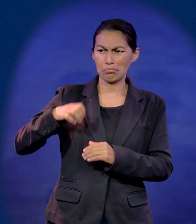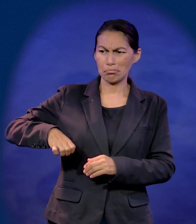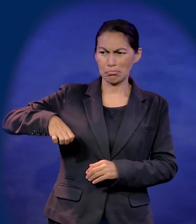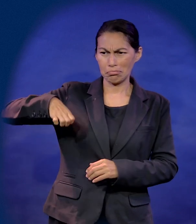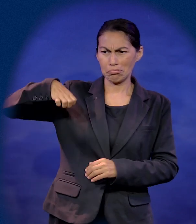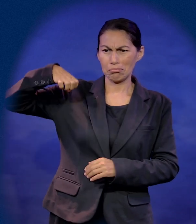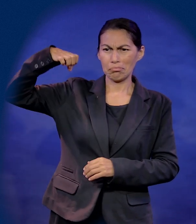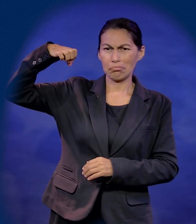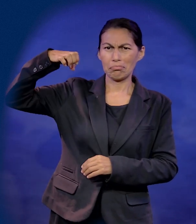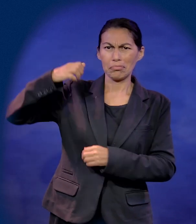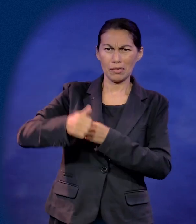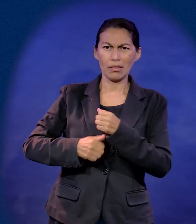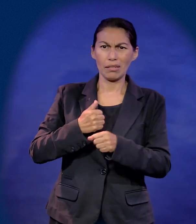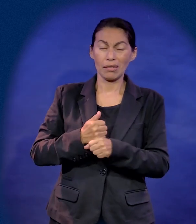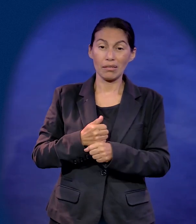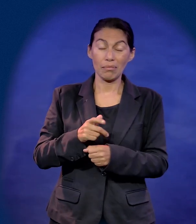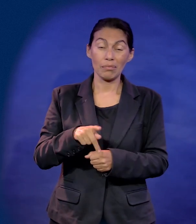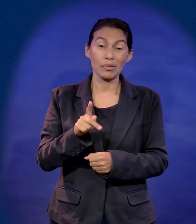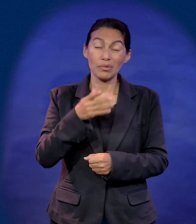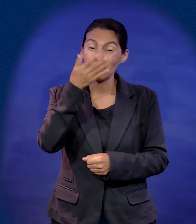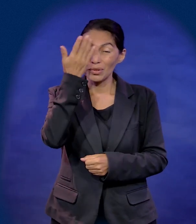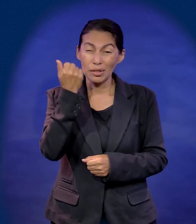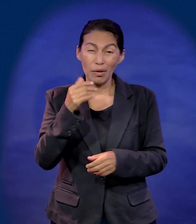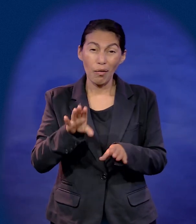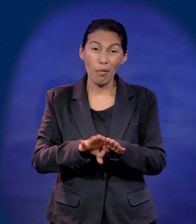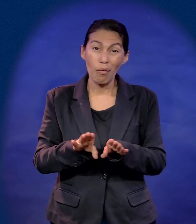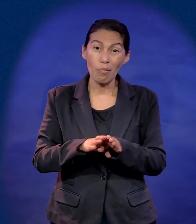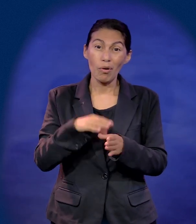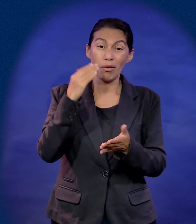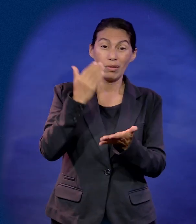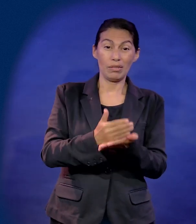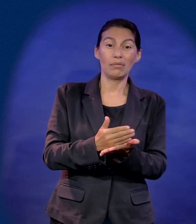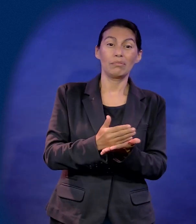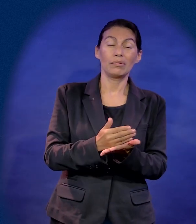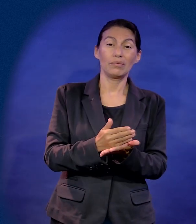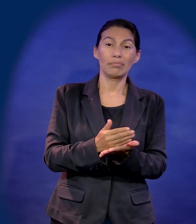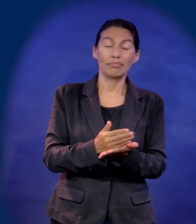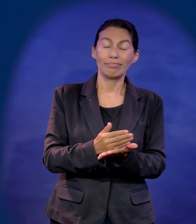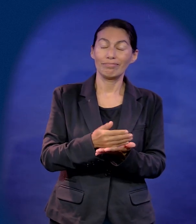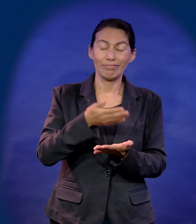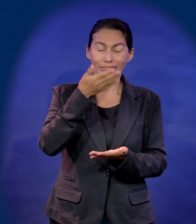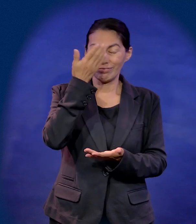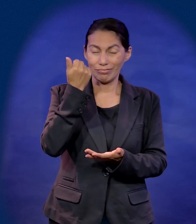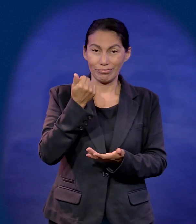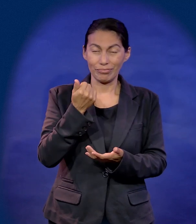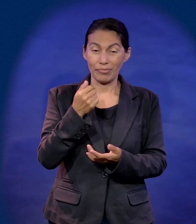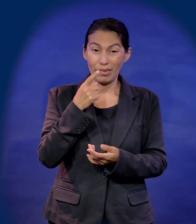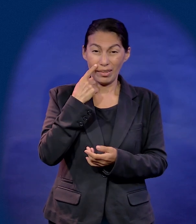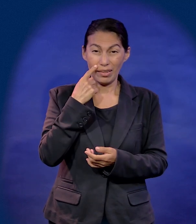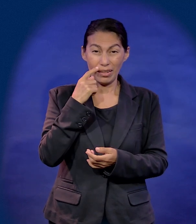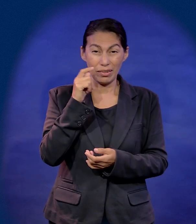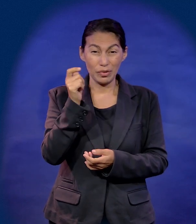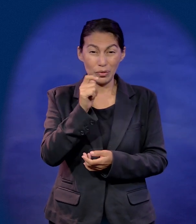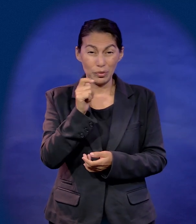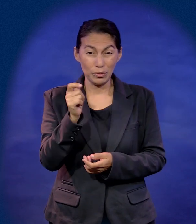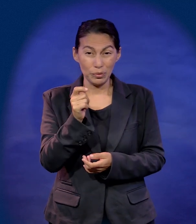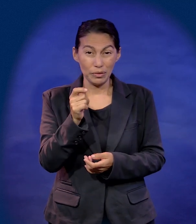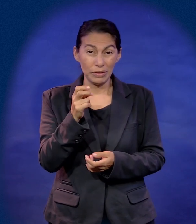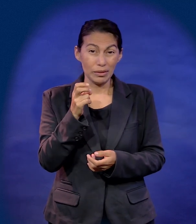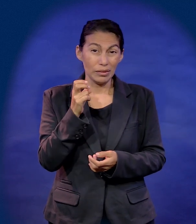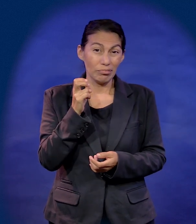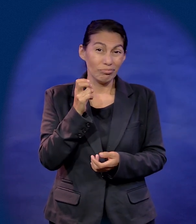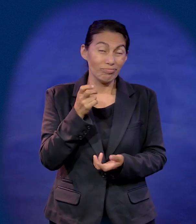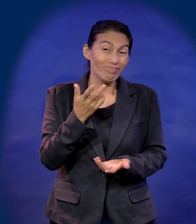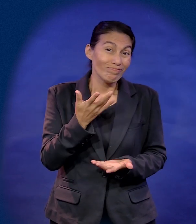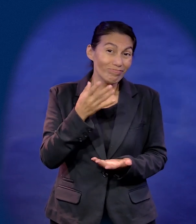más grandecitos y no saben cómo terminar esa relación. Y pasan cosas bien extrañas en